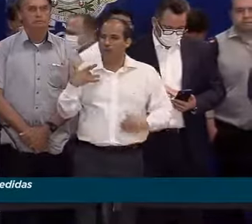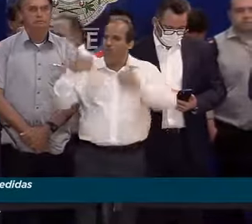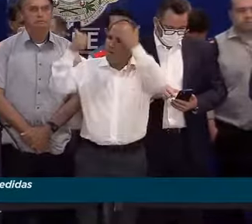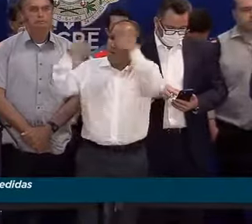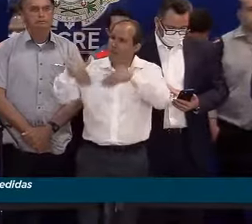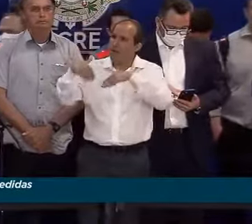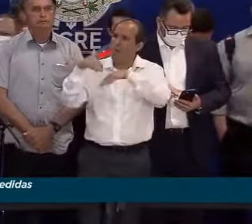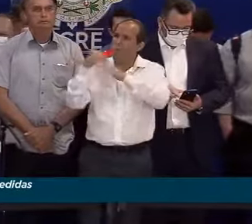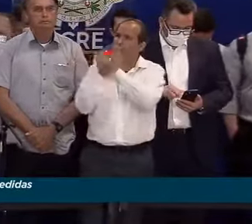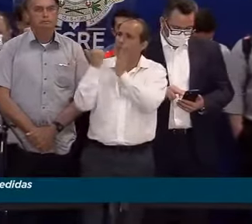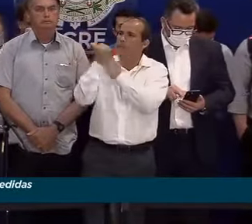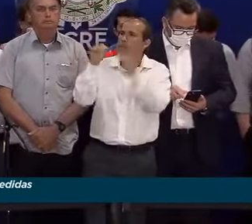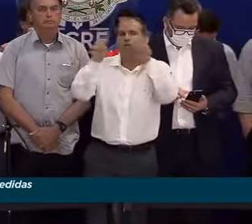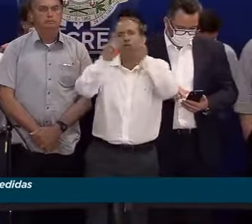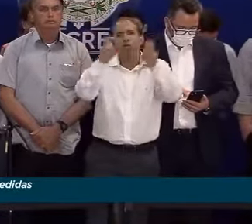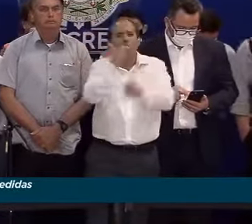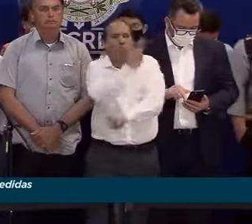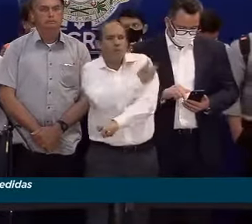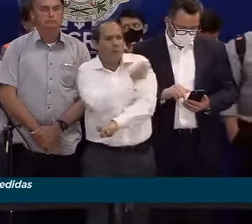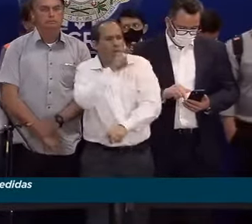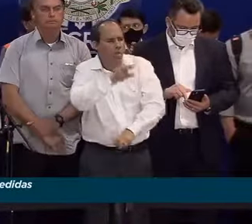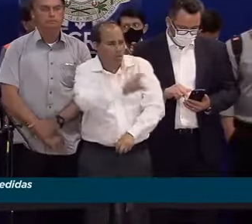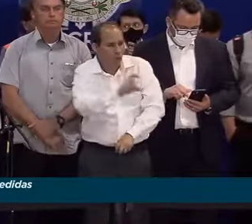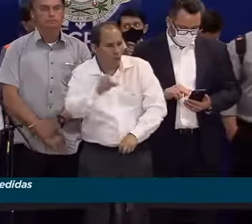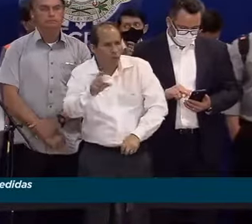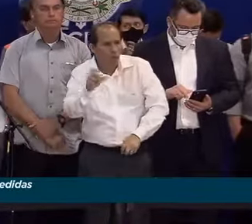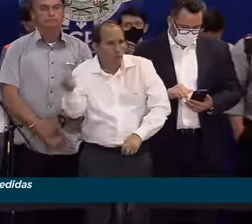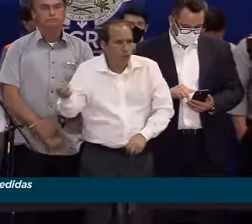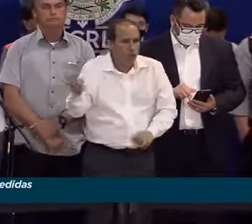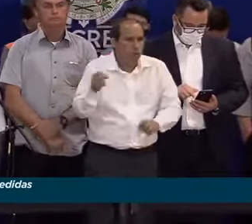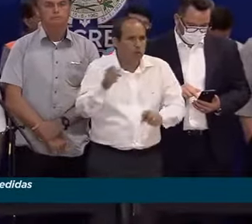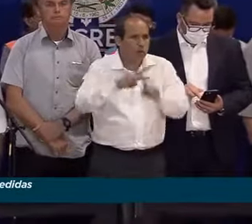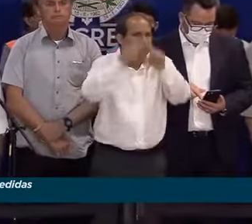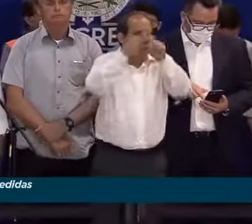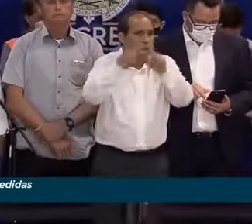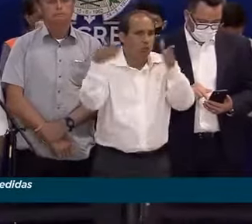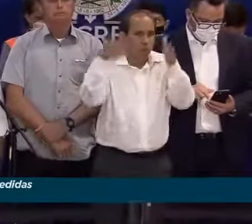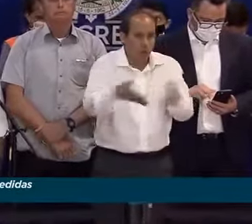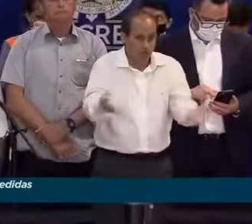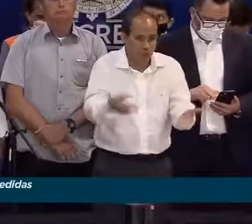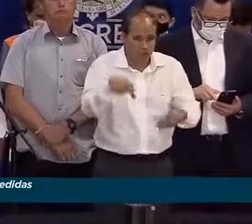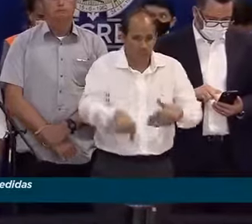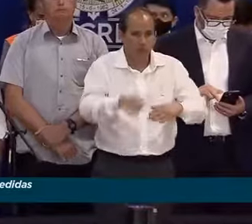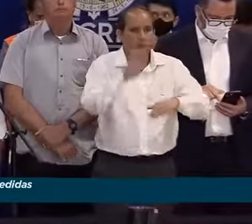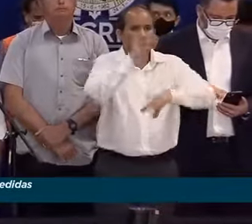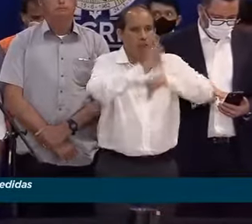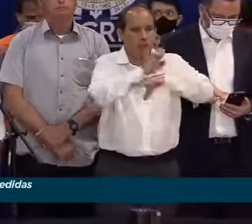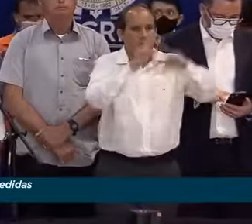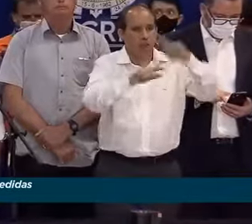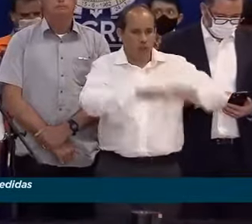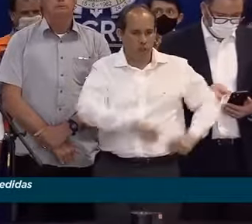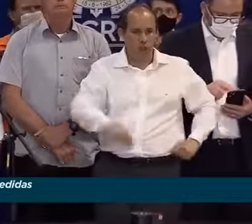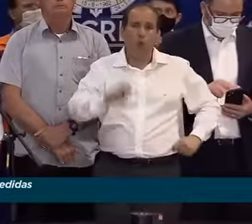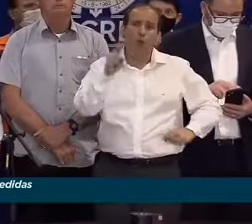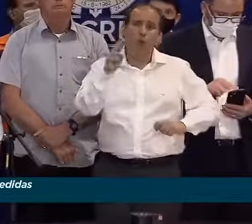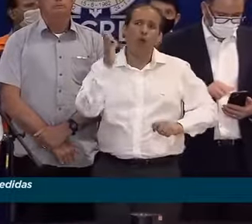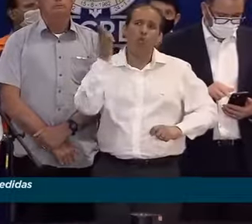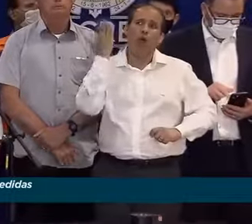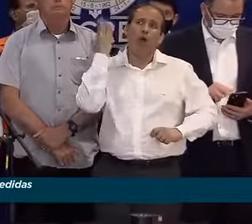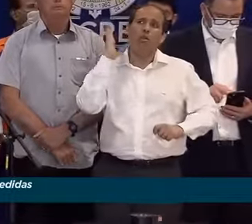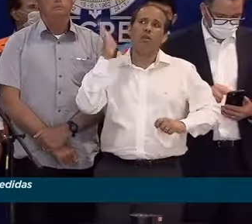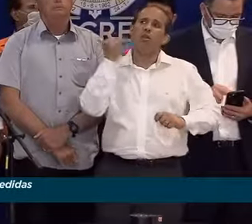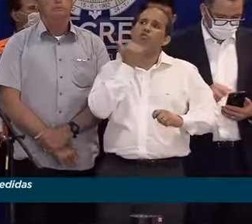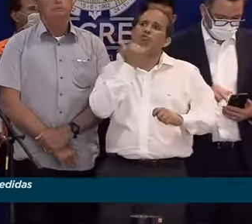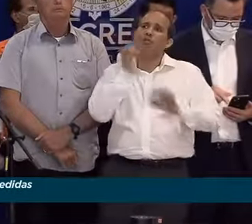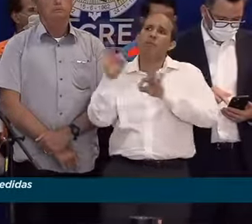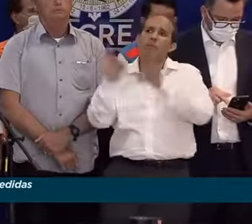a vacinação. São doses extras que chegaram hoje aqui no estado do Acre, eram doses que já estavam planejadas. Só para falar um pouco